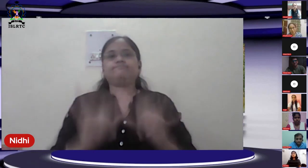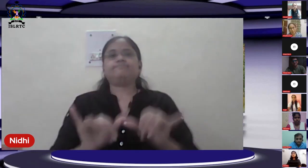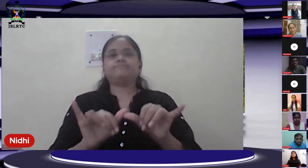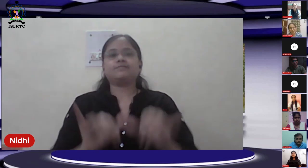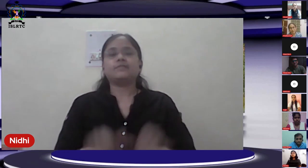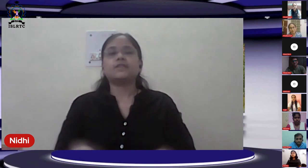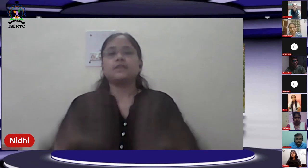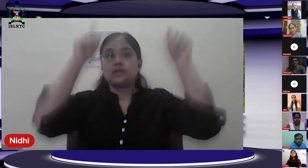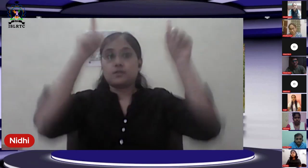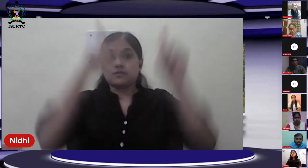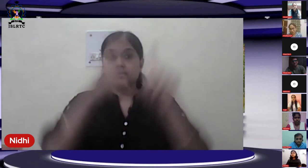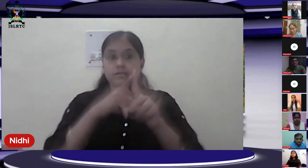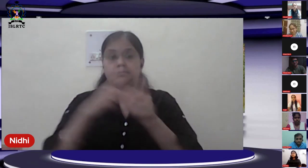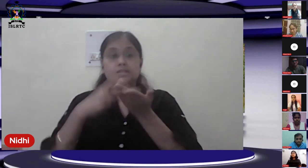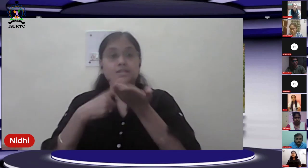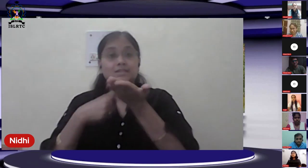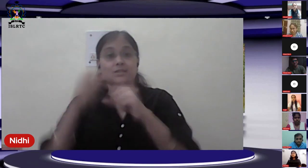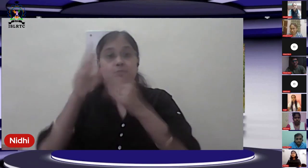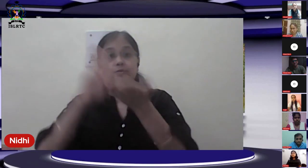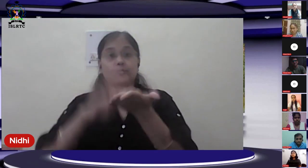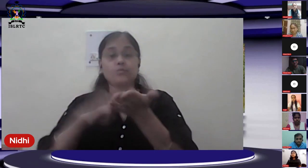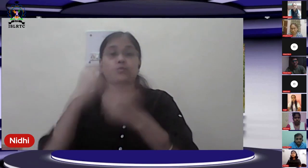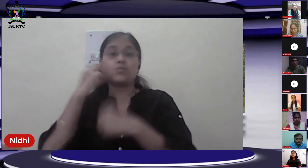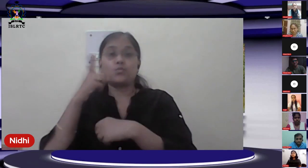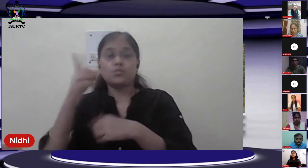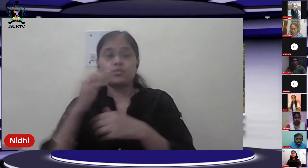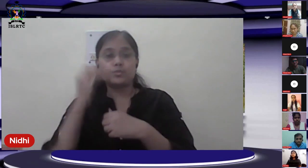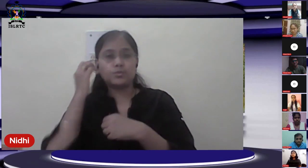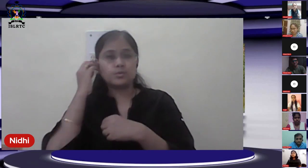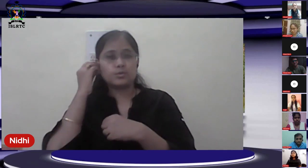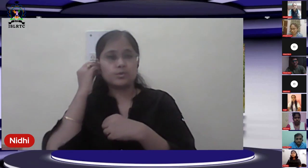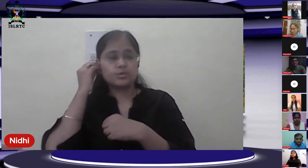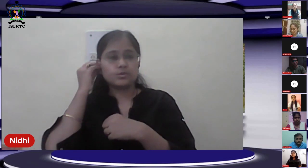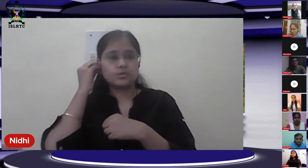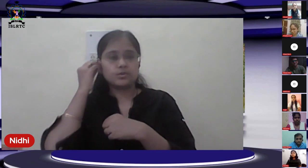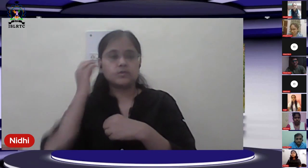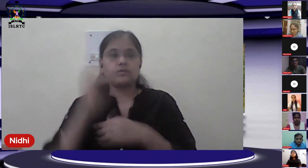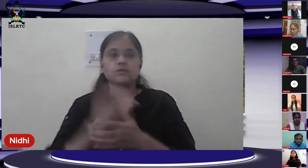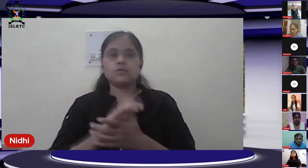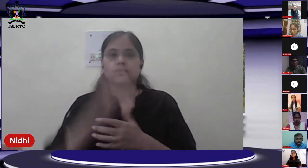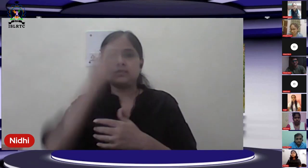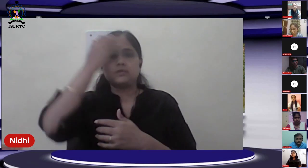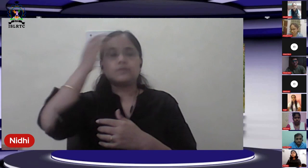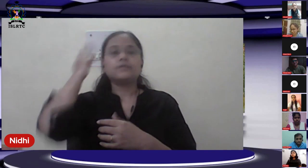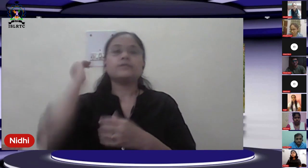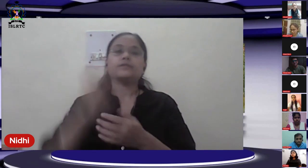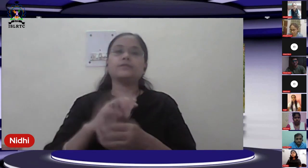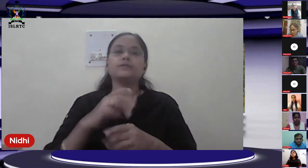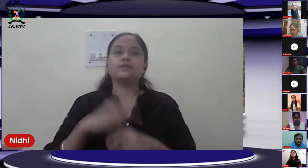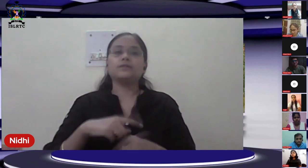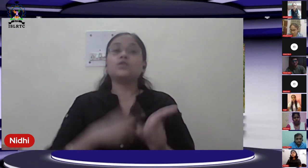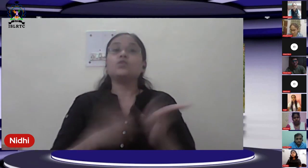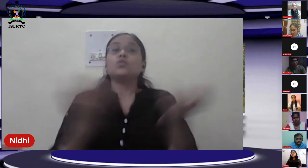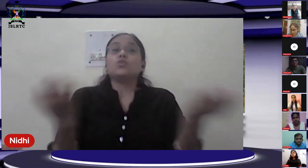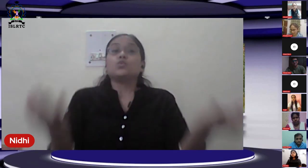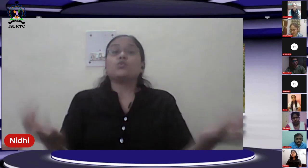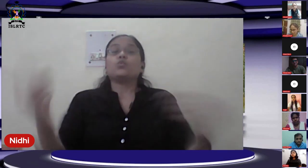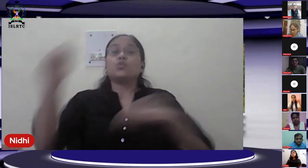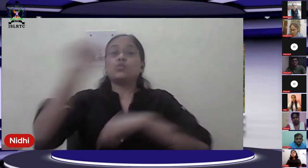नरेंद्र मोदी ने भारतीय योग पद्धति को अंतर्राष्ट्रीय पहचान दिलाने के लिए 27 सितंबर